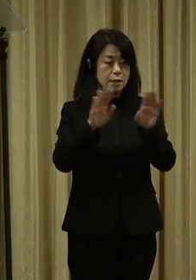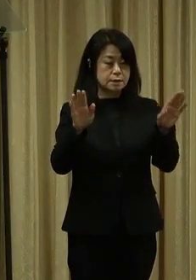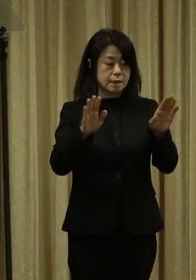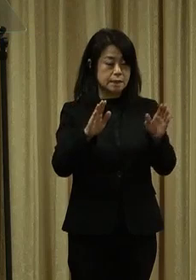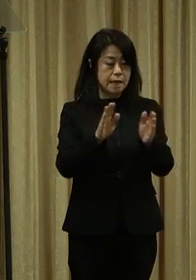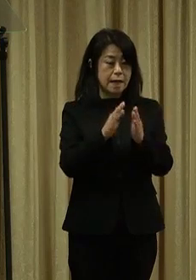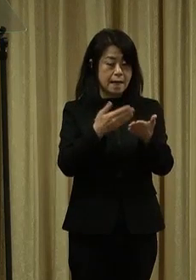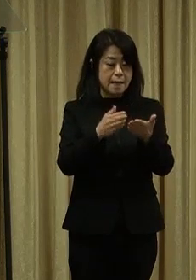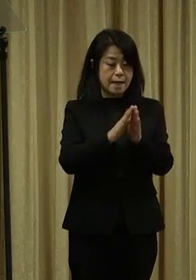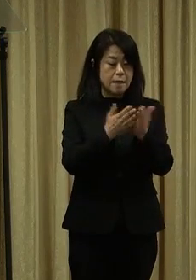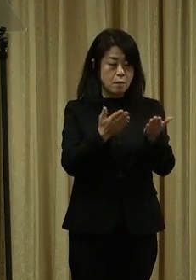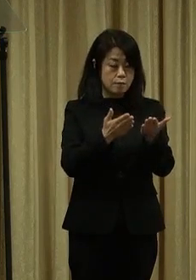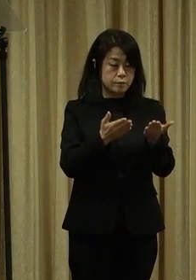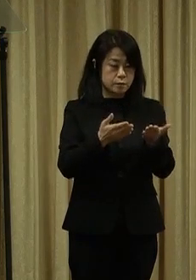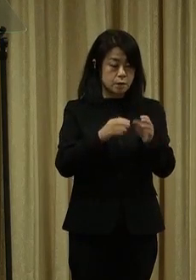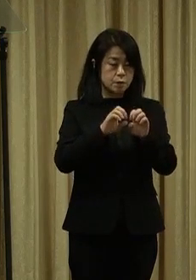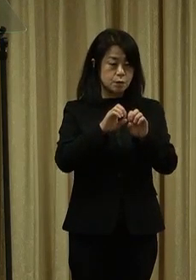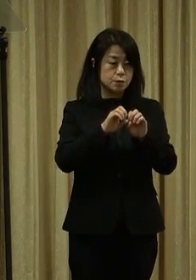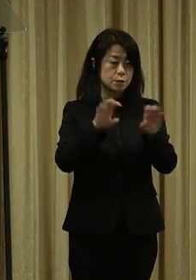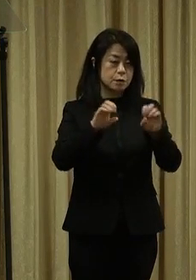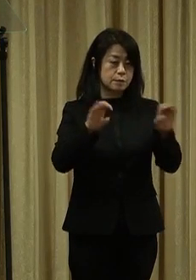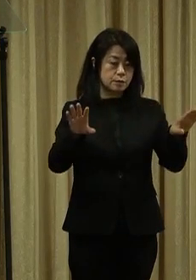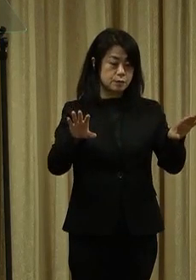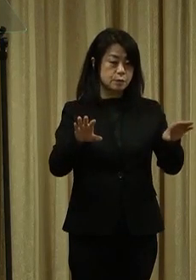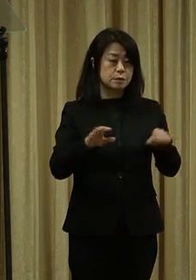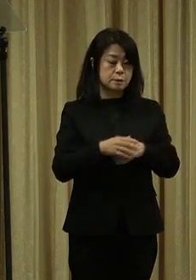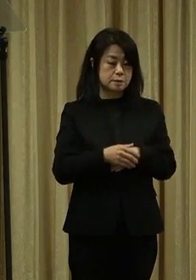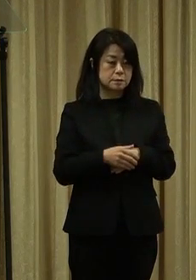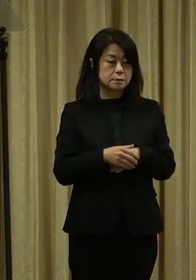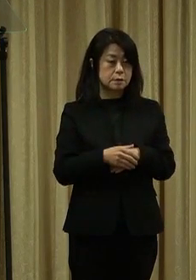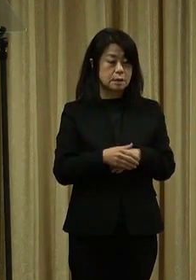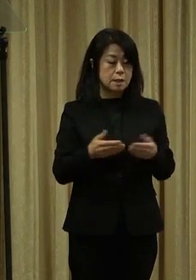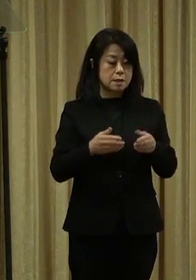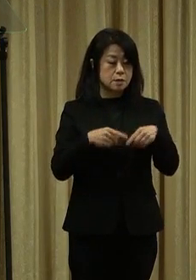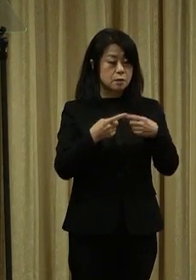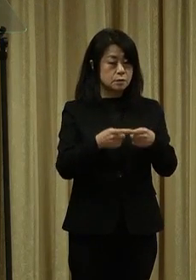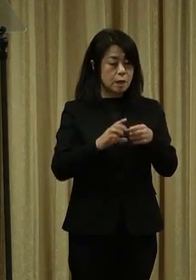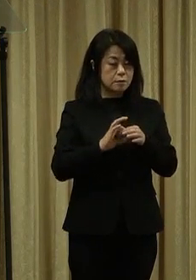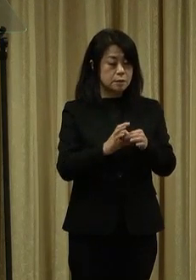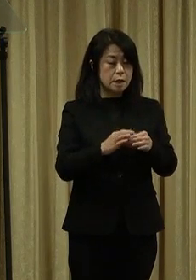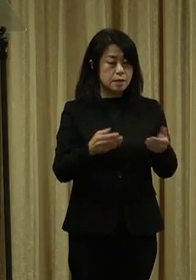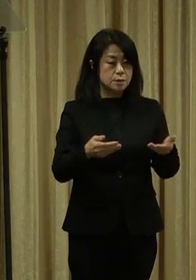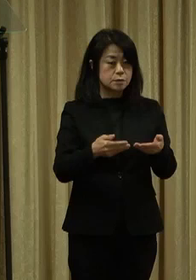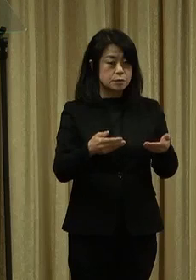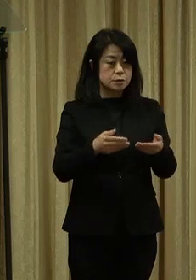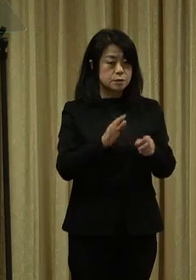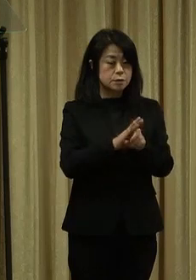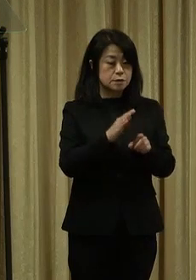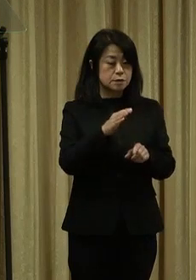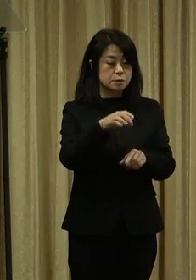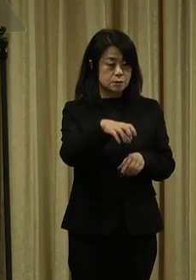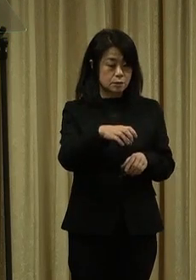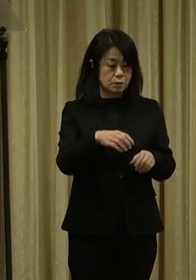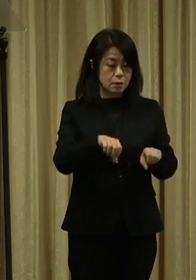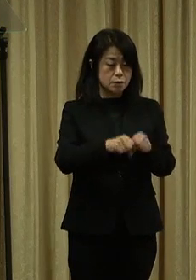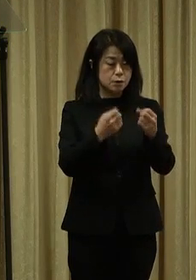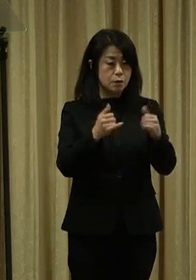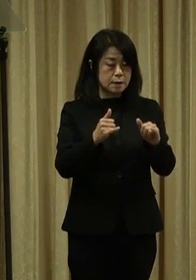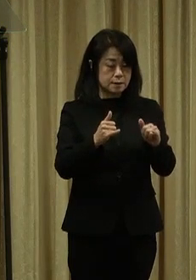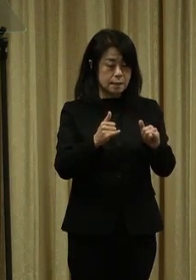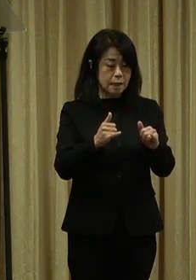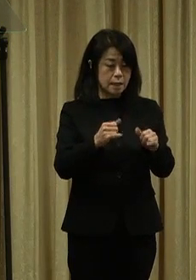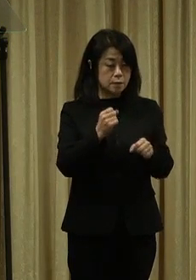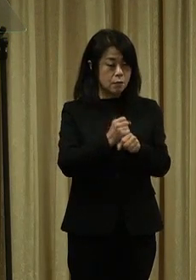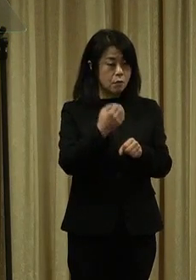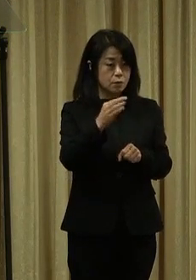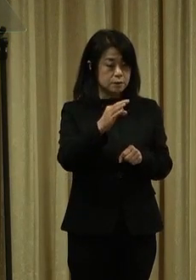普及啓発などを行います。さらに就労継続支援事業所における障害者の工賃向上を図る